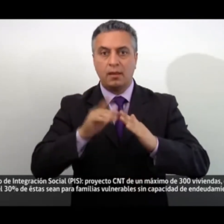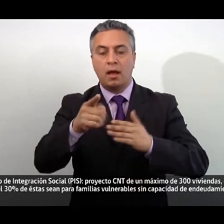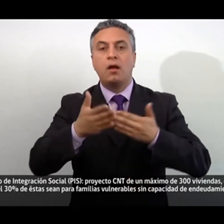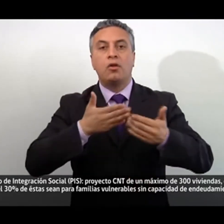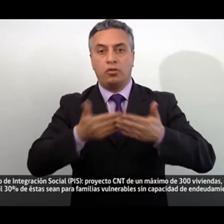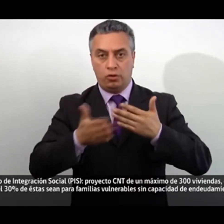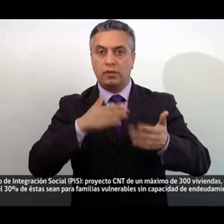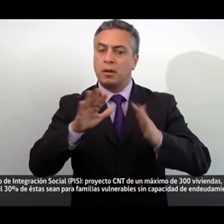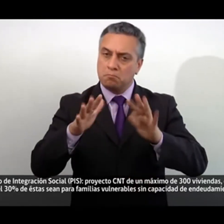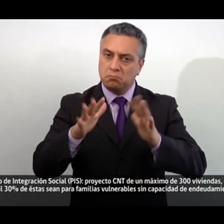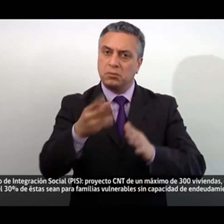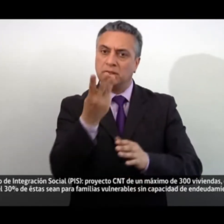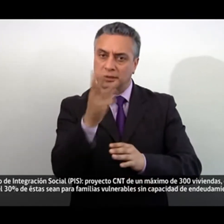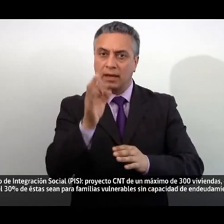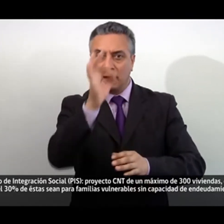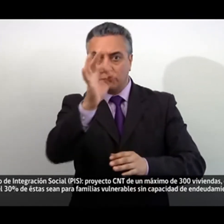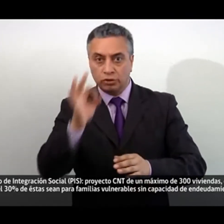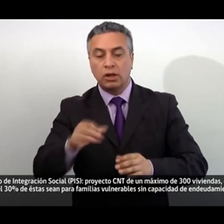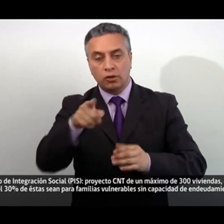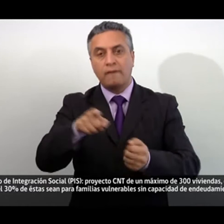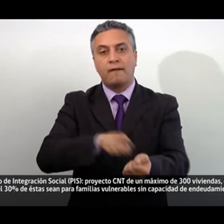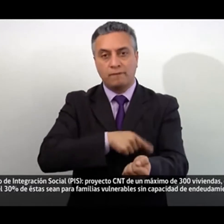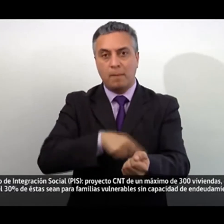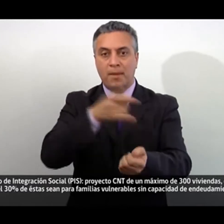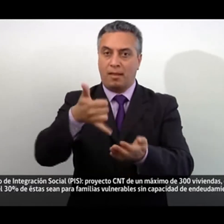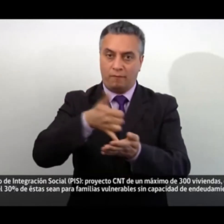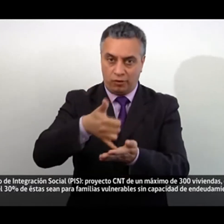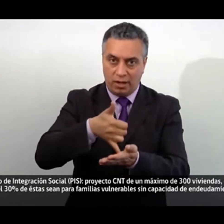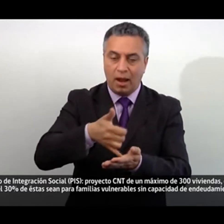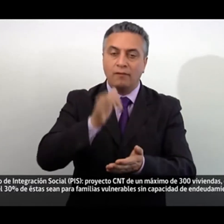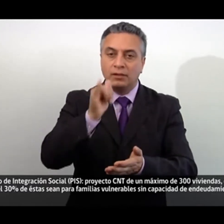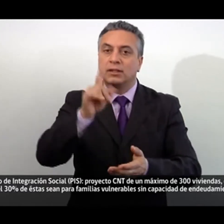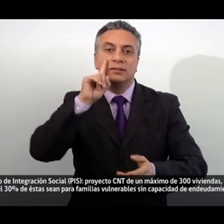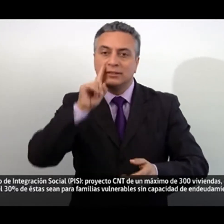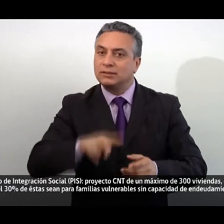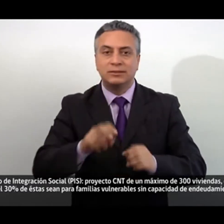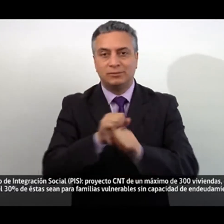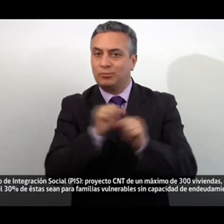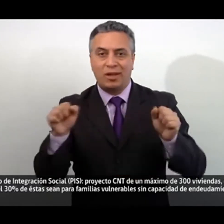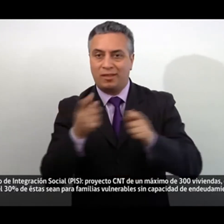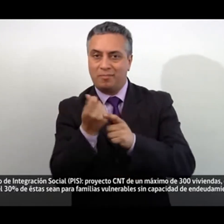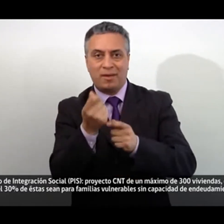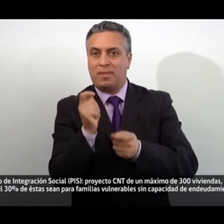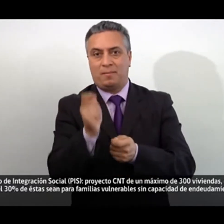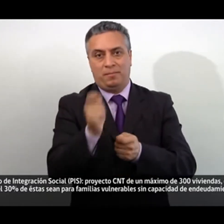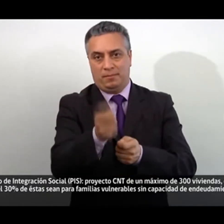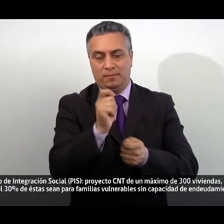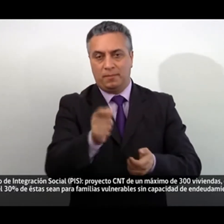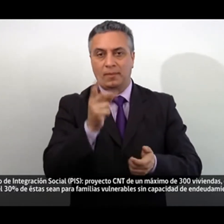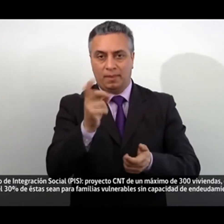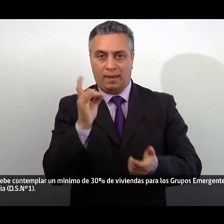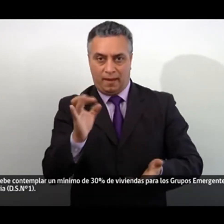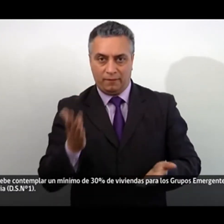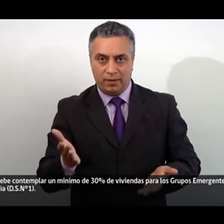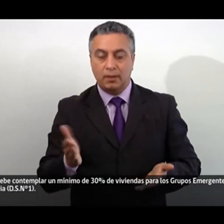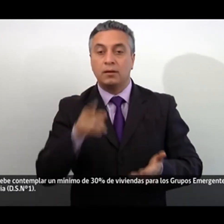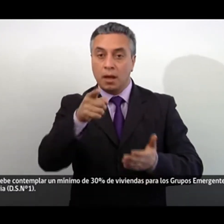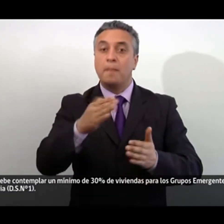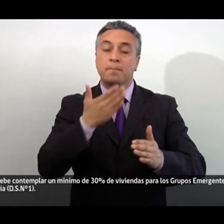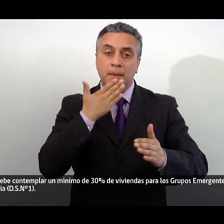viviendas, donde al menos el 30% de estas sea para familias vulnerables sin capacidad de endeudamiento. Además, debe